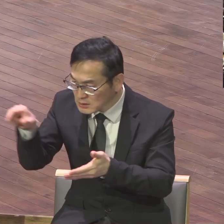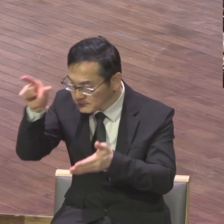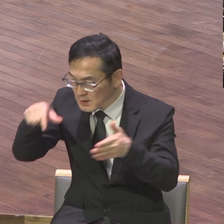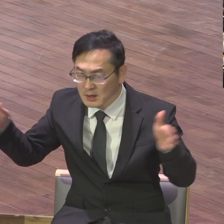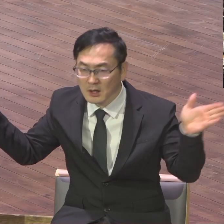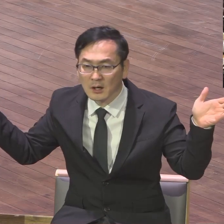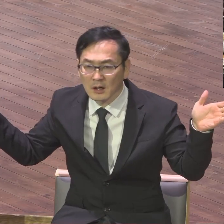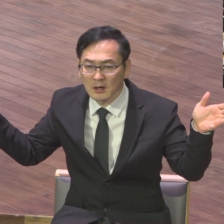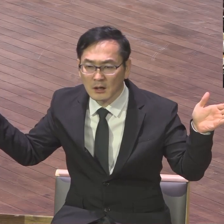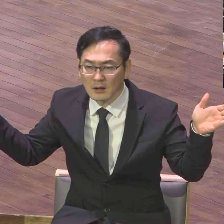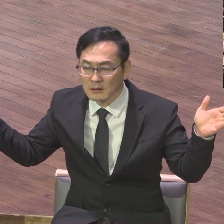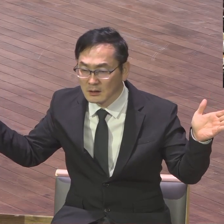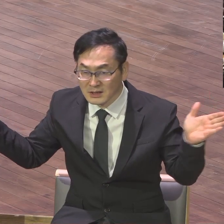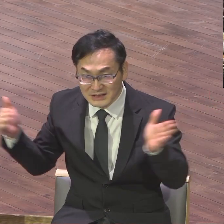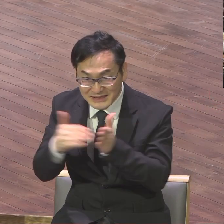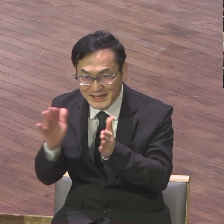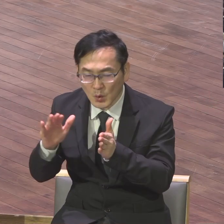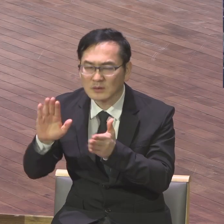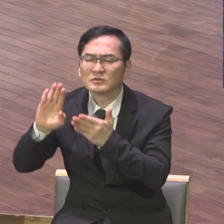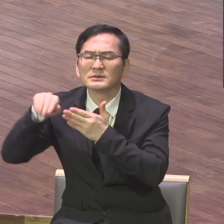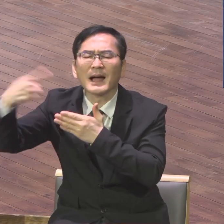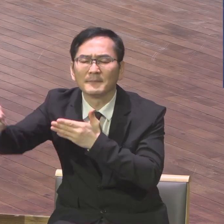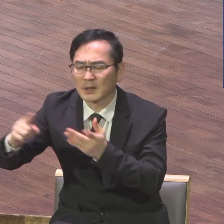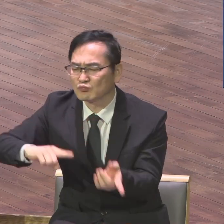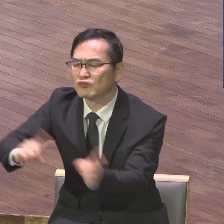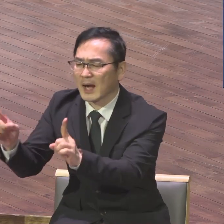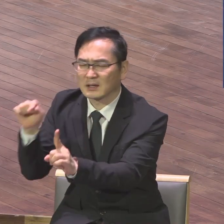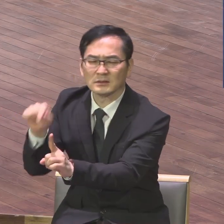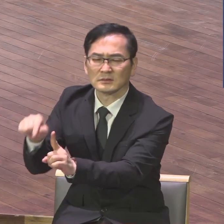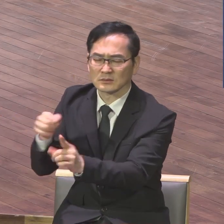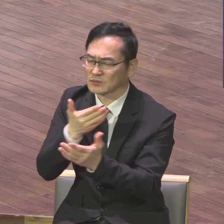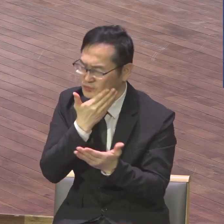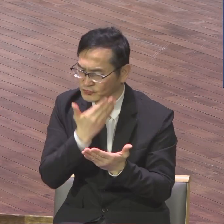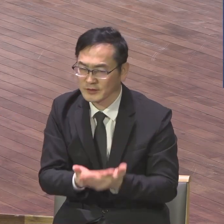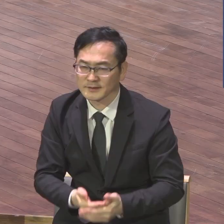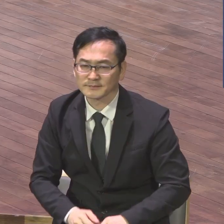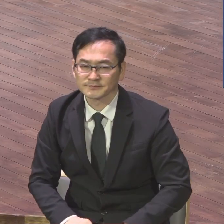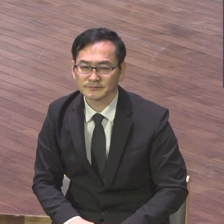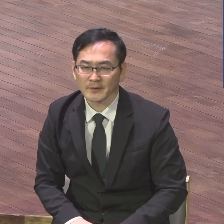그래서 사망못에 깨뜨리시고 부활하신 이